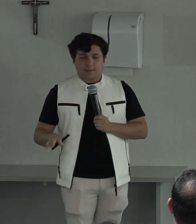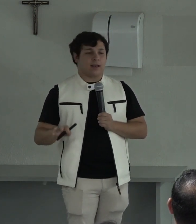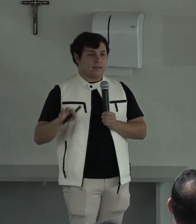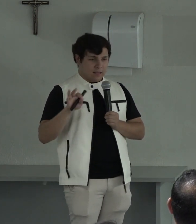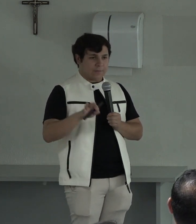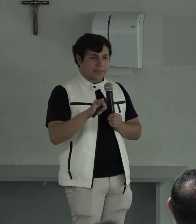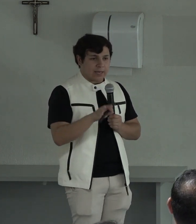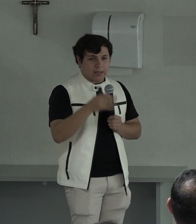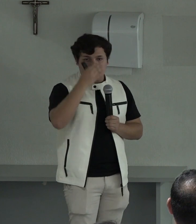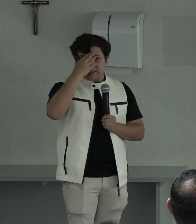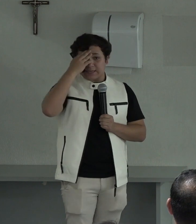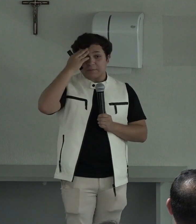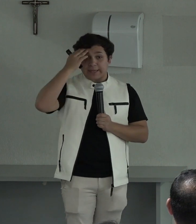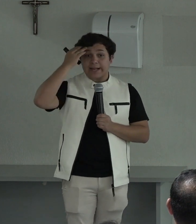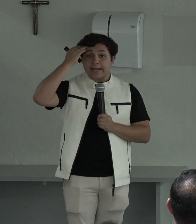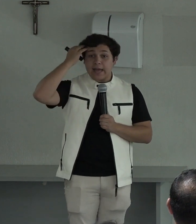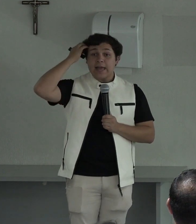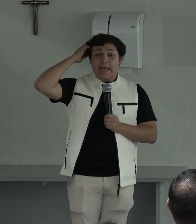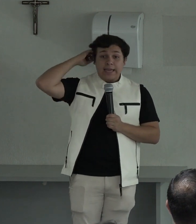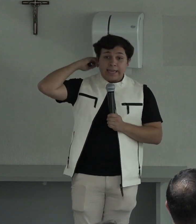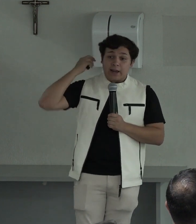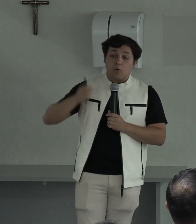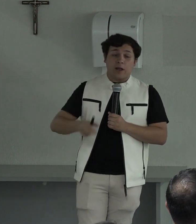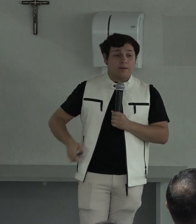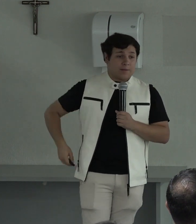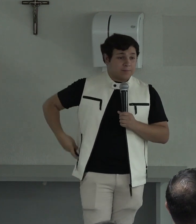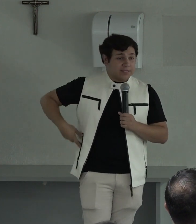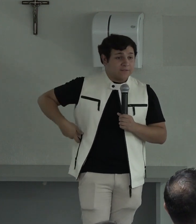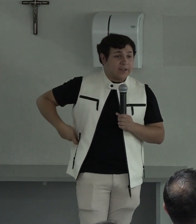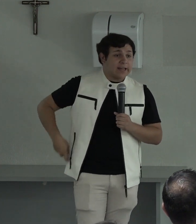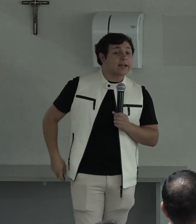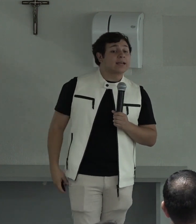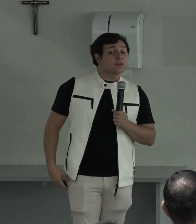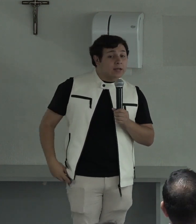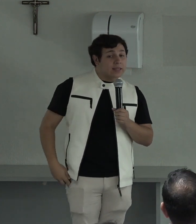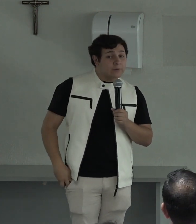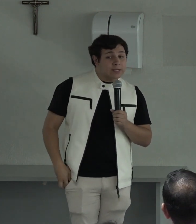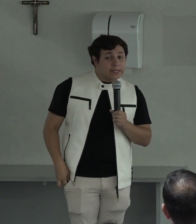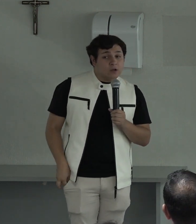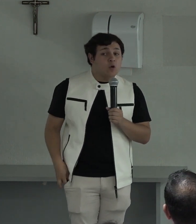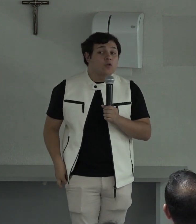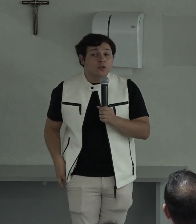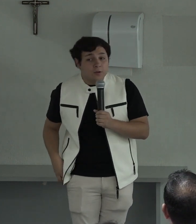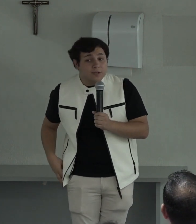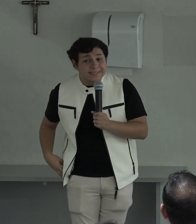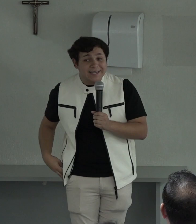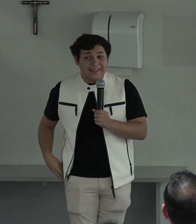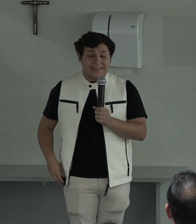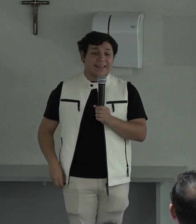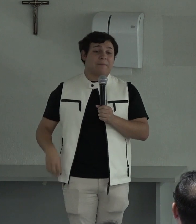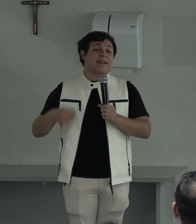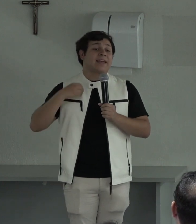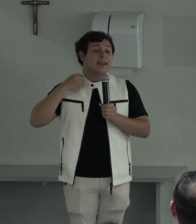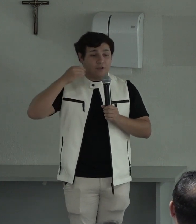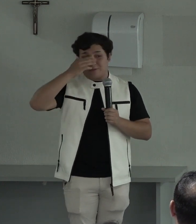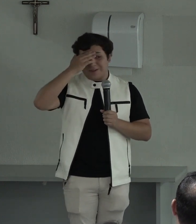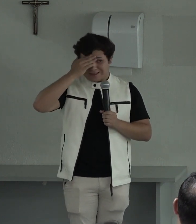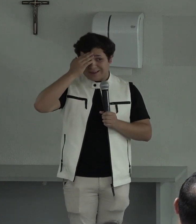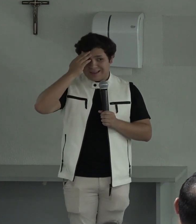del intérprete de lengua de señas mexicana y el cual me especifica qué es lo que debo hacer, cómo lo debo hacer y de qué manera lo debo hacer.